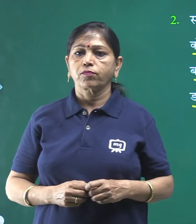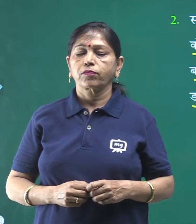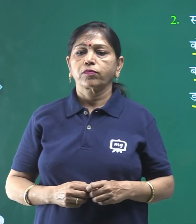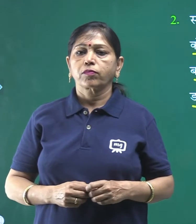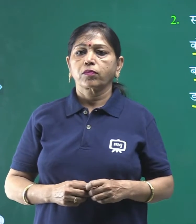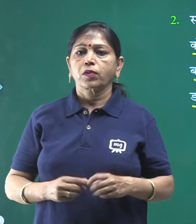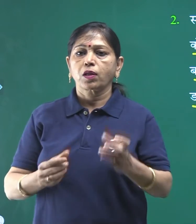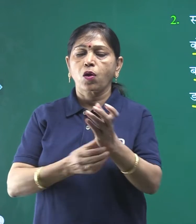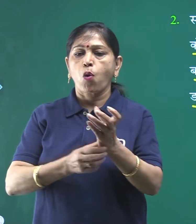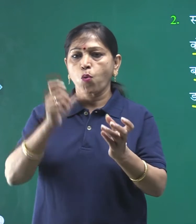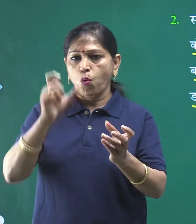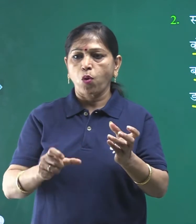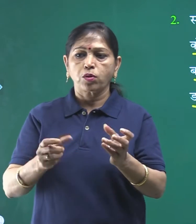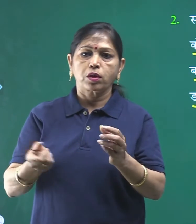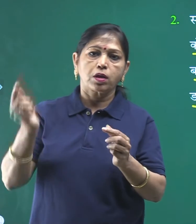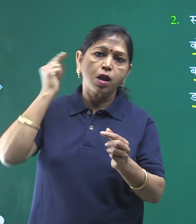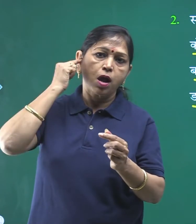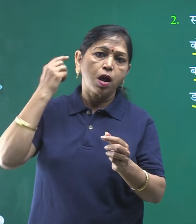डॉक्टर के कानों तक